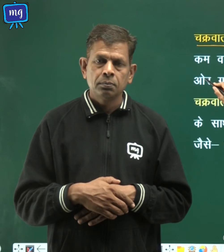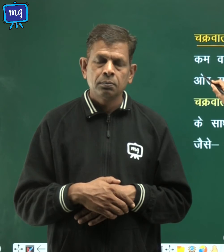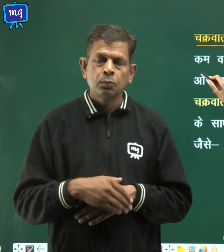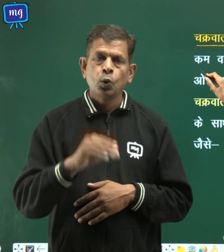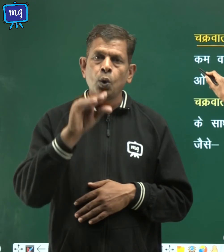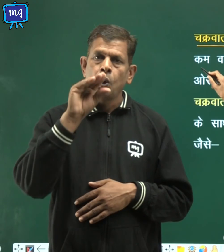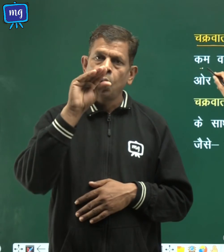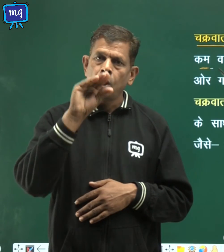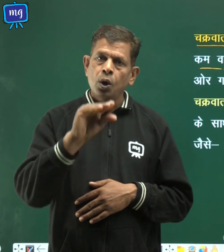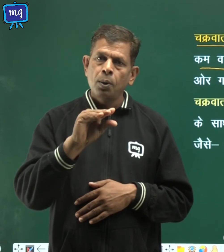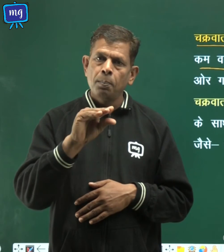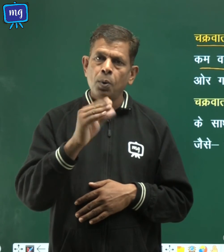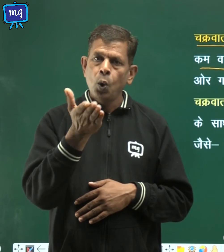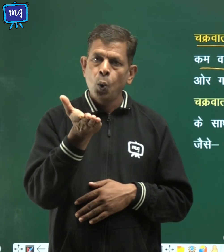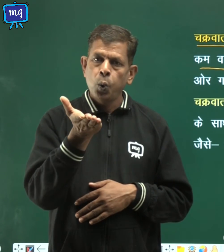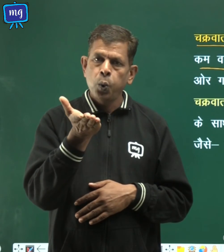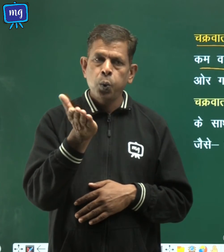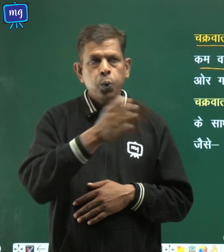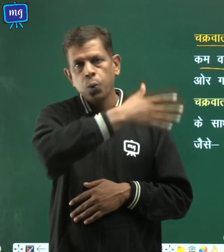कम वायुमंडलीय